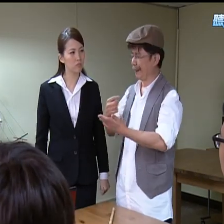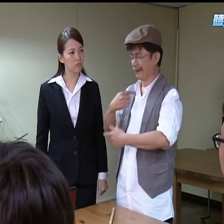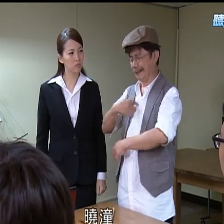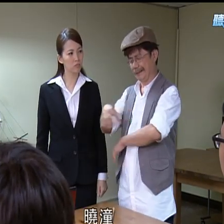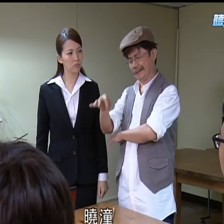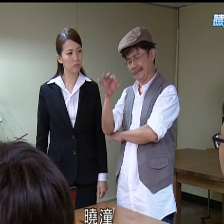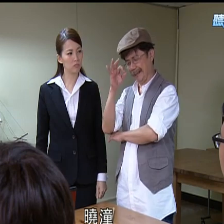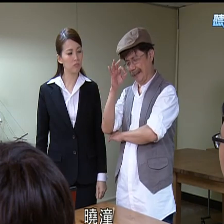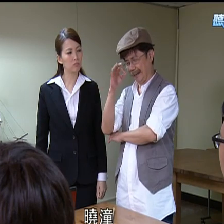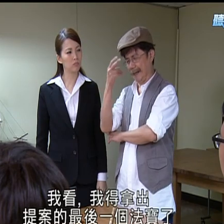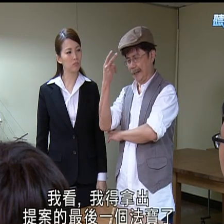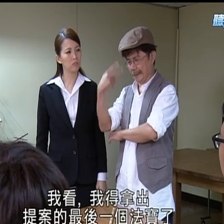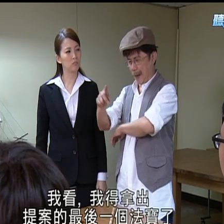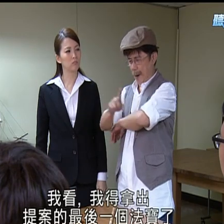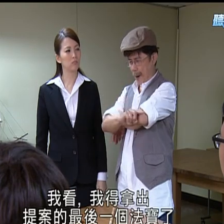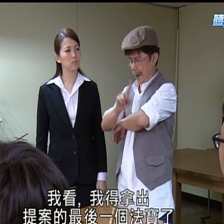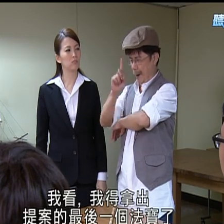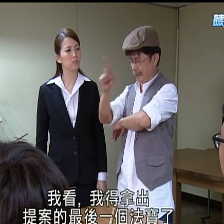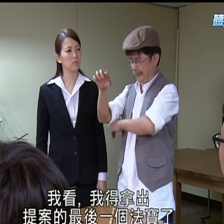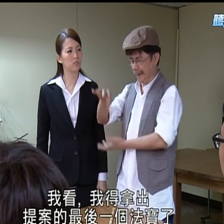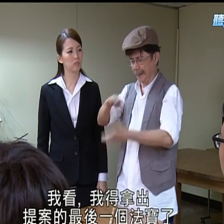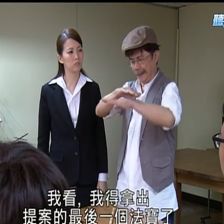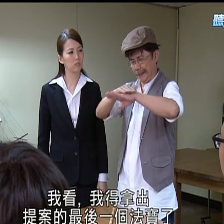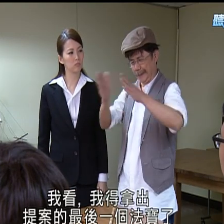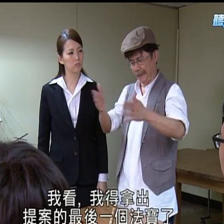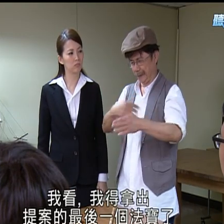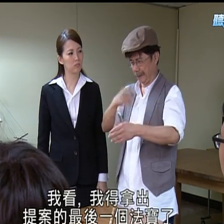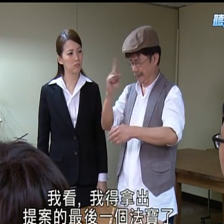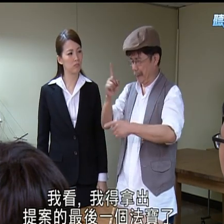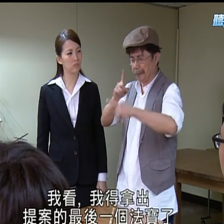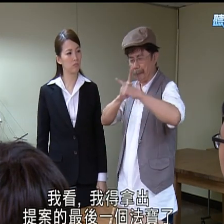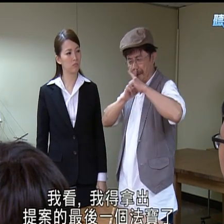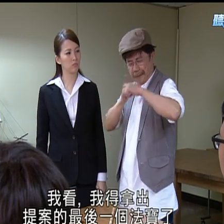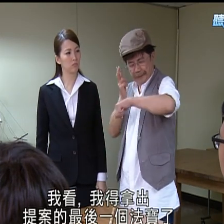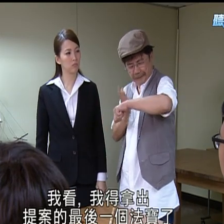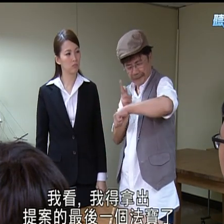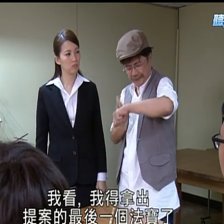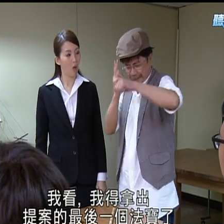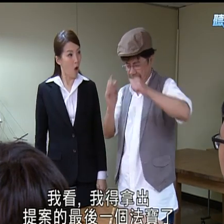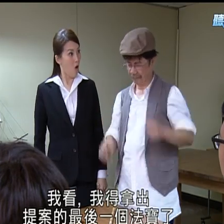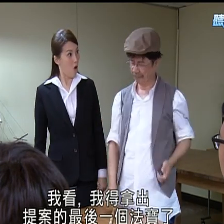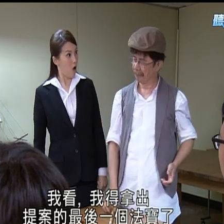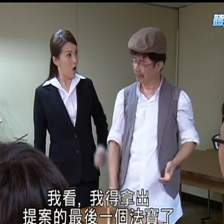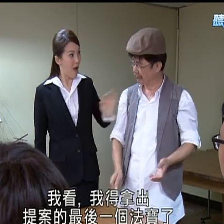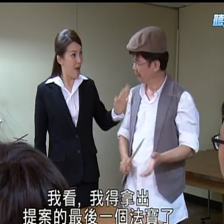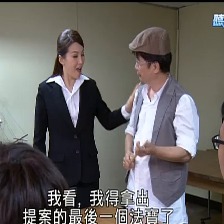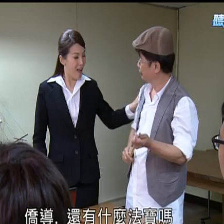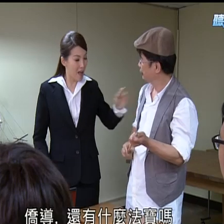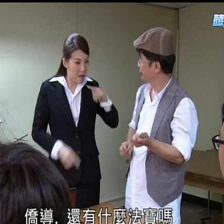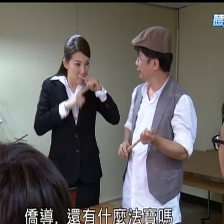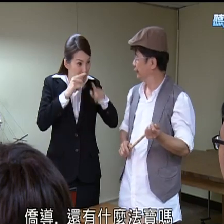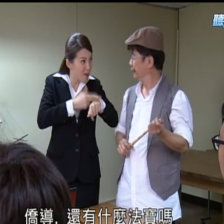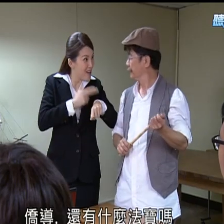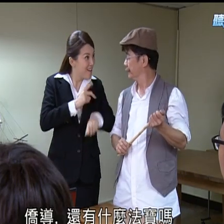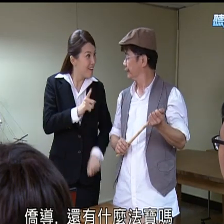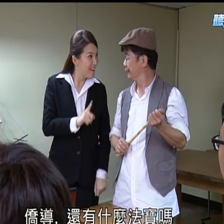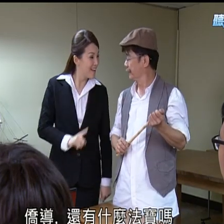小童啊，我看呐，我得拿出提案的最后一个法宝了。 乔导还有什么法宝